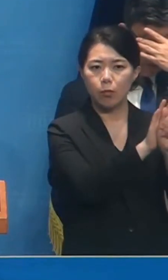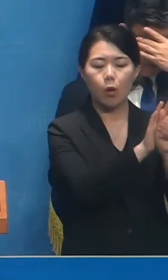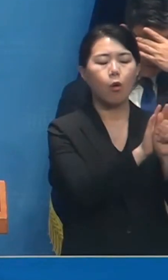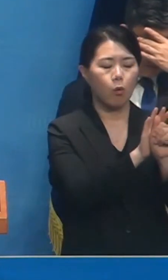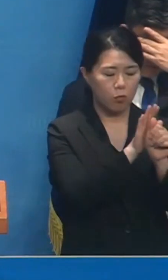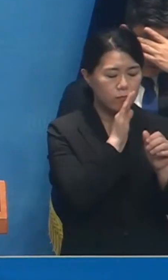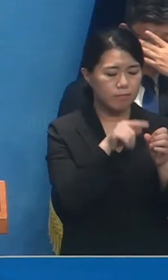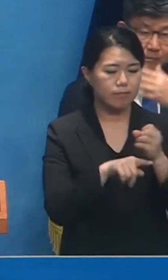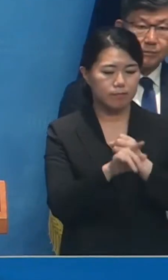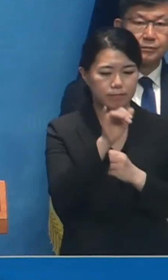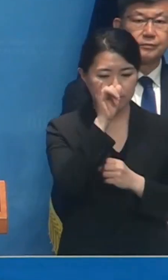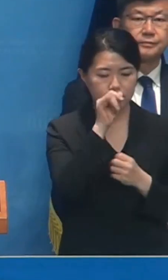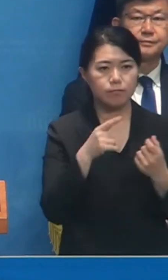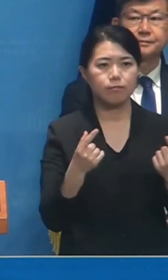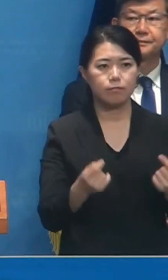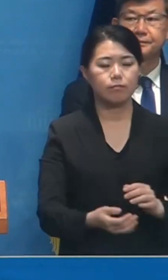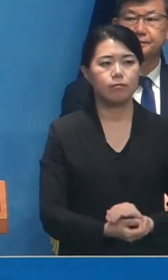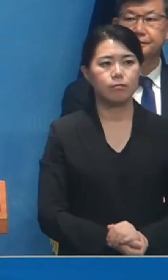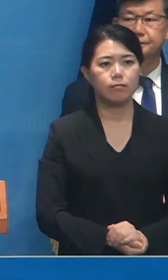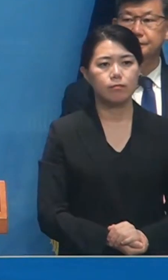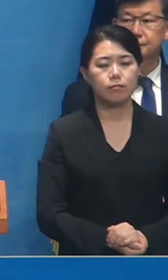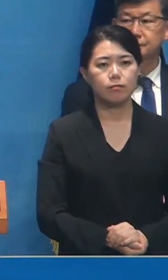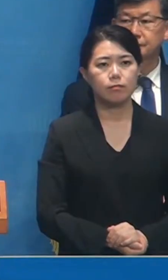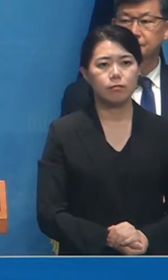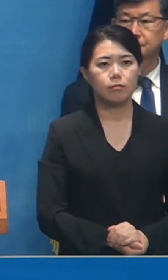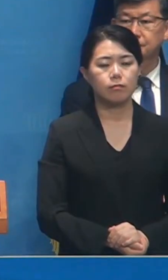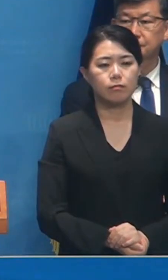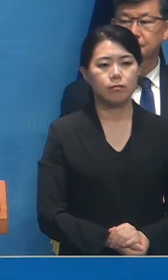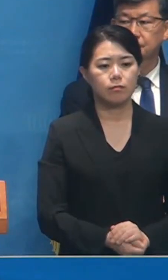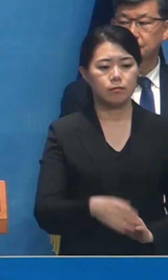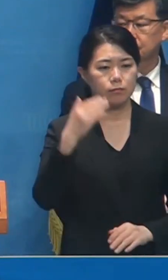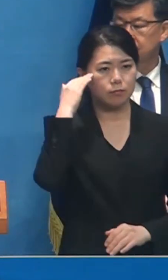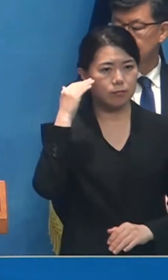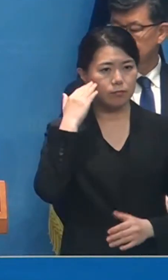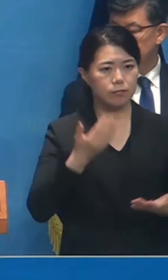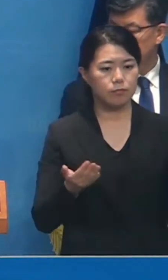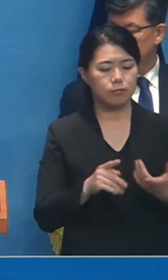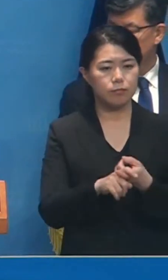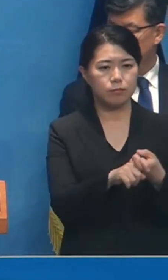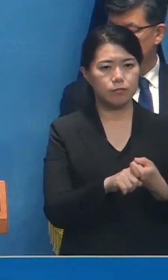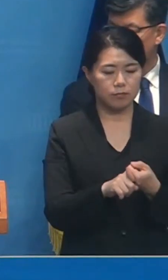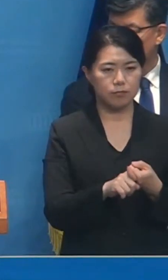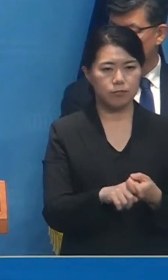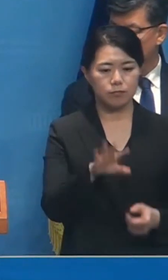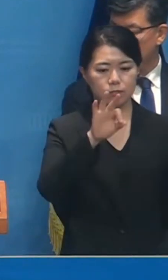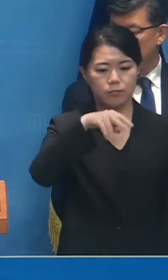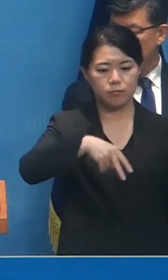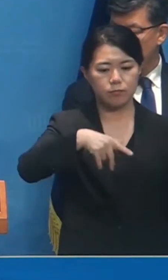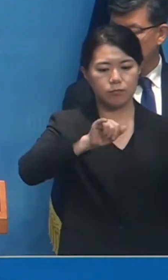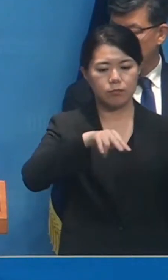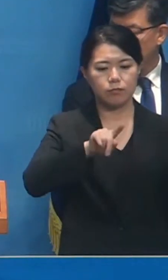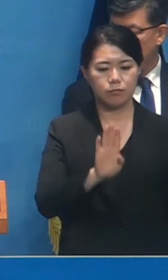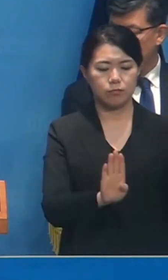의미 있는 일입니다. 먼저 한국노동조합 정연맹 유기석